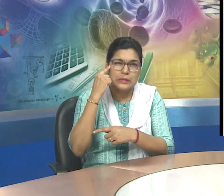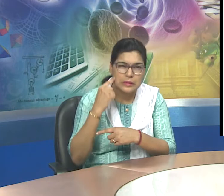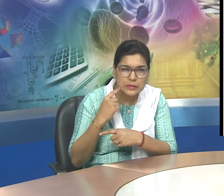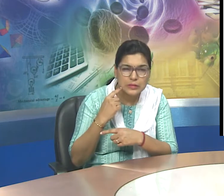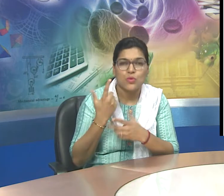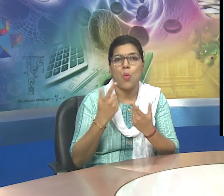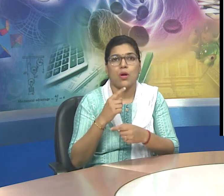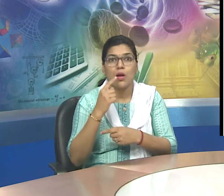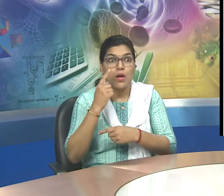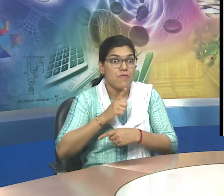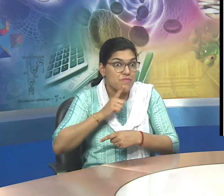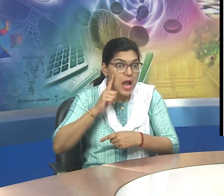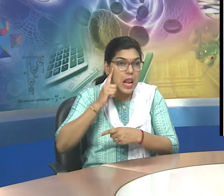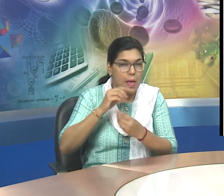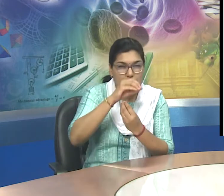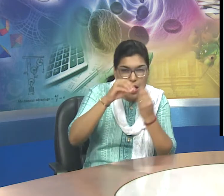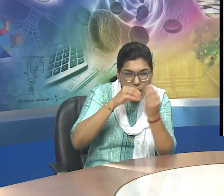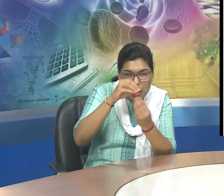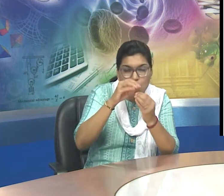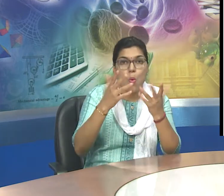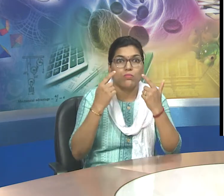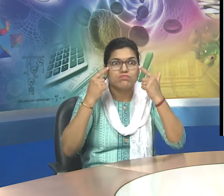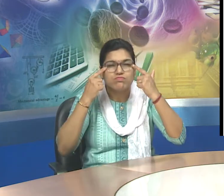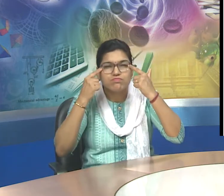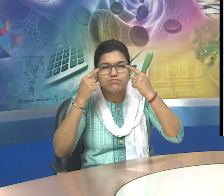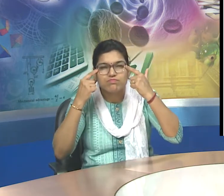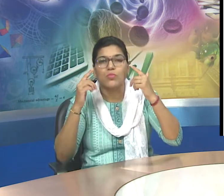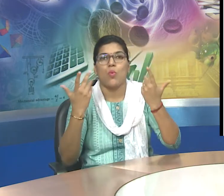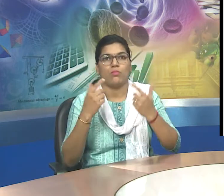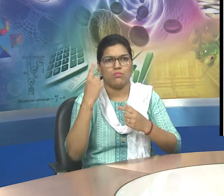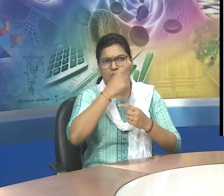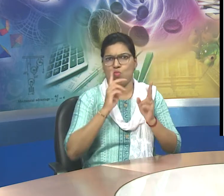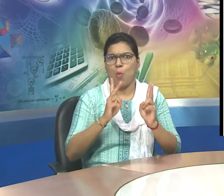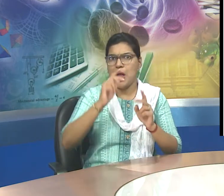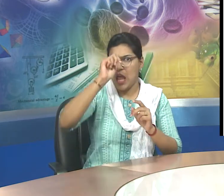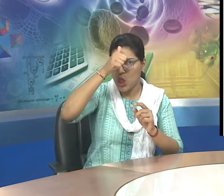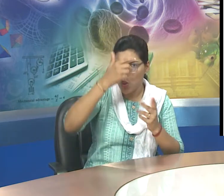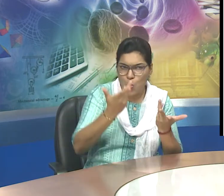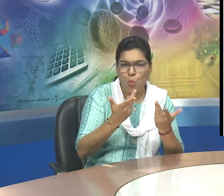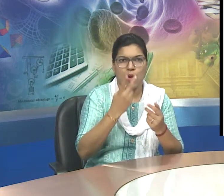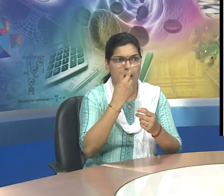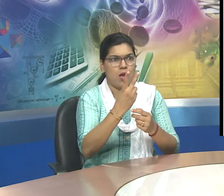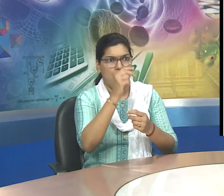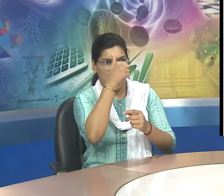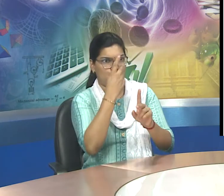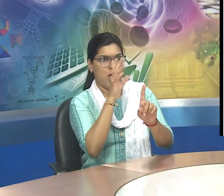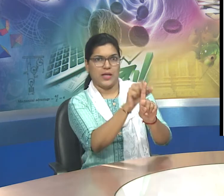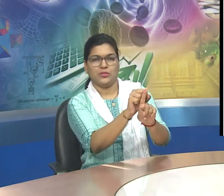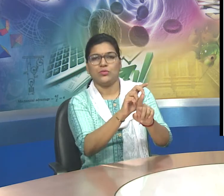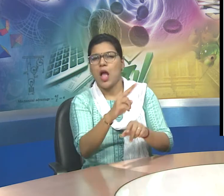इसको हम इस तरह से ले सकते हैं, जैसे हम देखें किसी देश के लोग थोड़े ज़्यादा गोरे होते हैं, किसी देश के लोग थोड़े ज़्यादा काले होते हैं, या